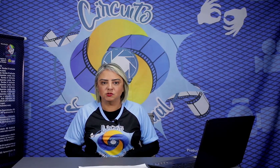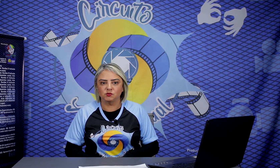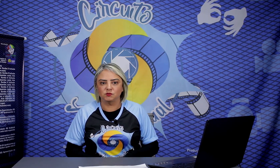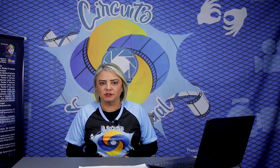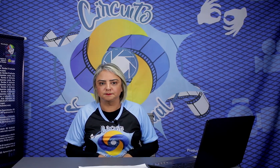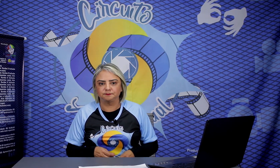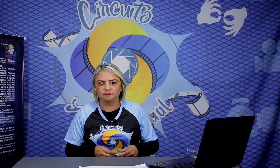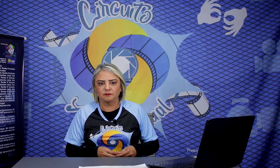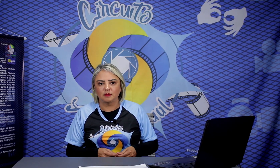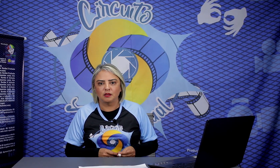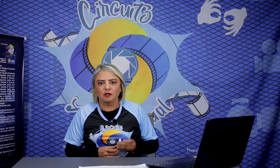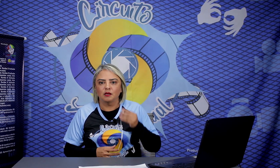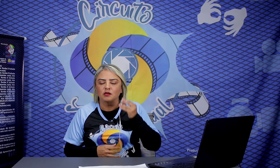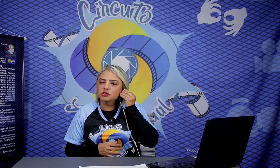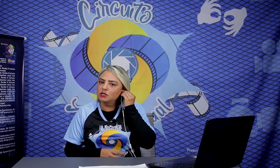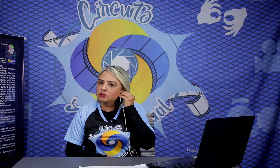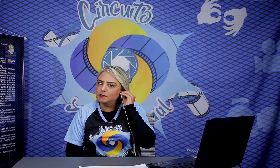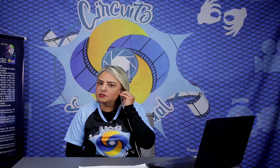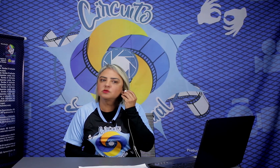postura. Acho que tem outra pessoa, né?